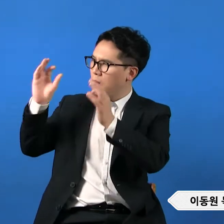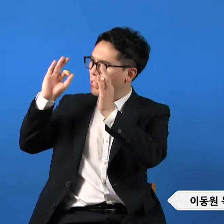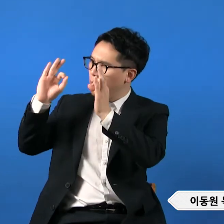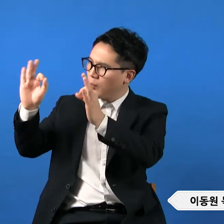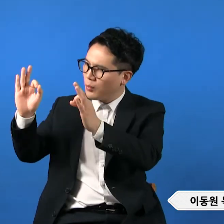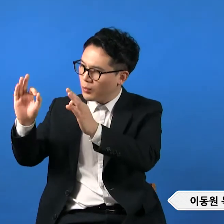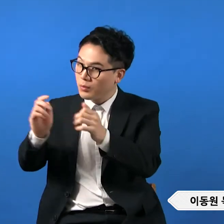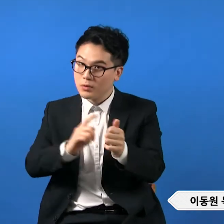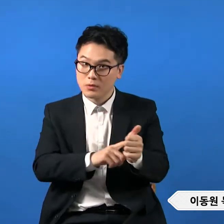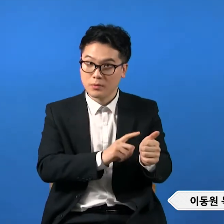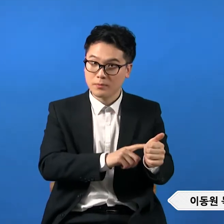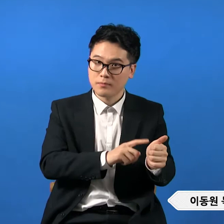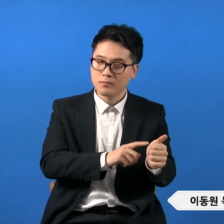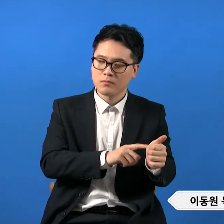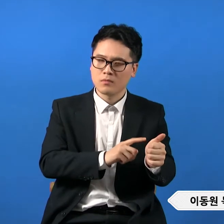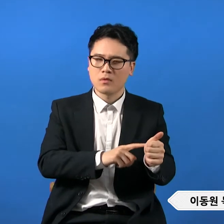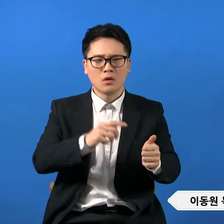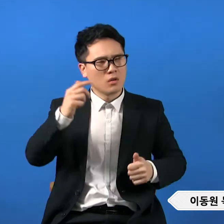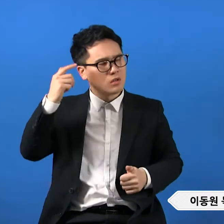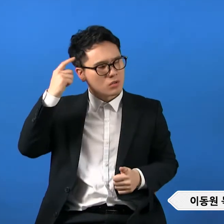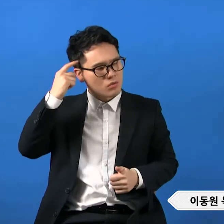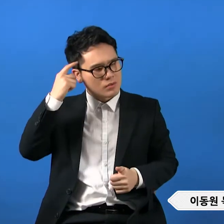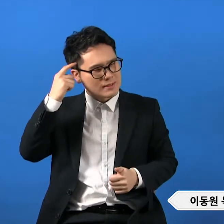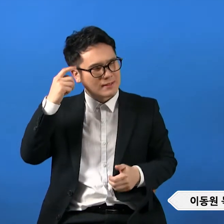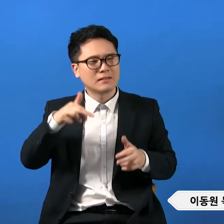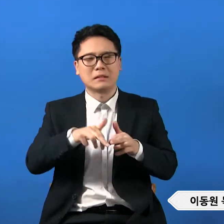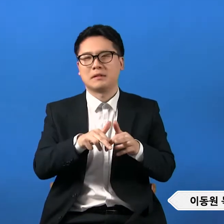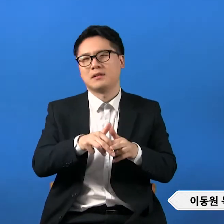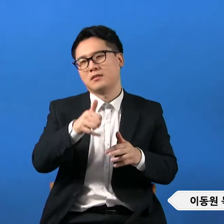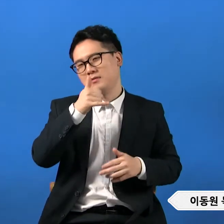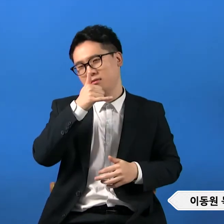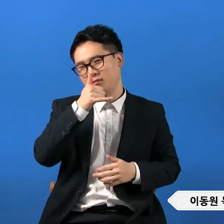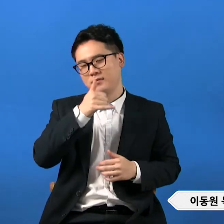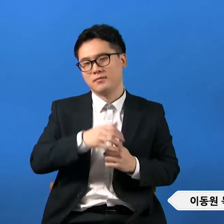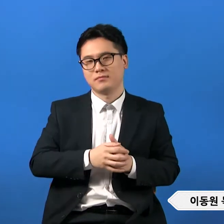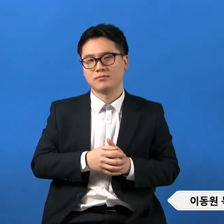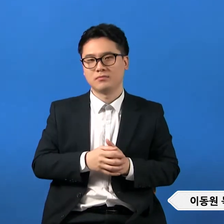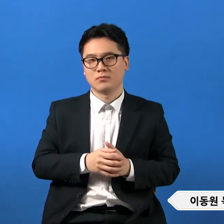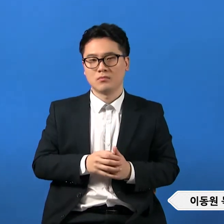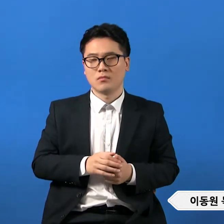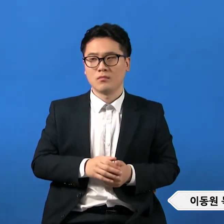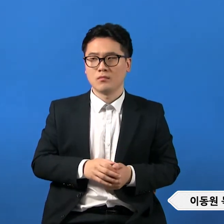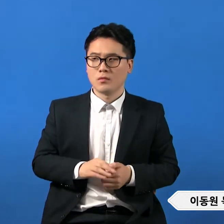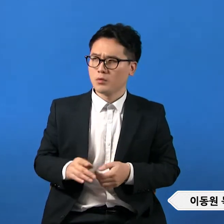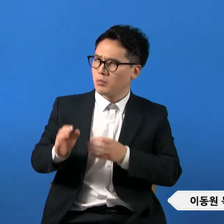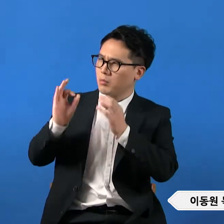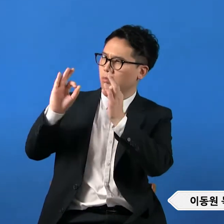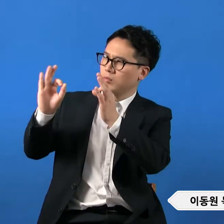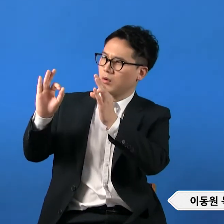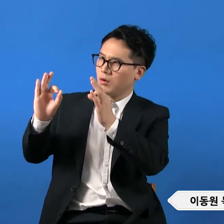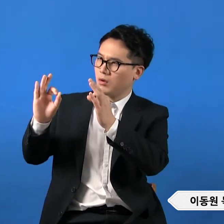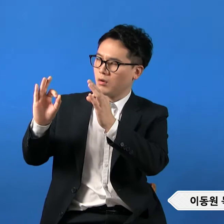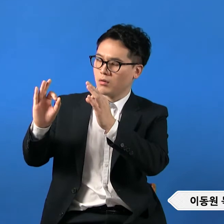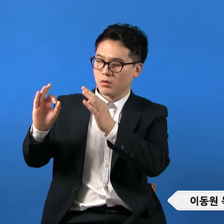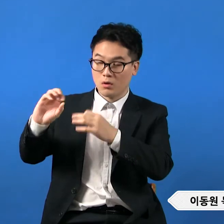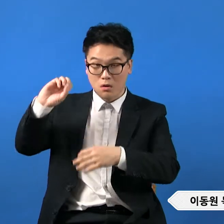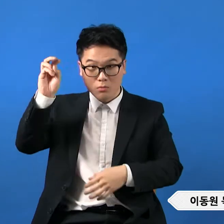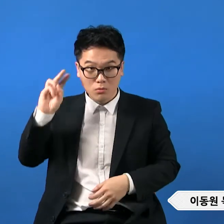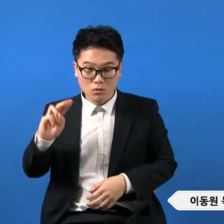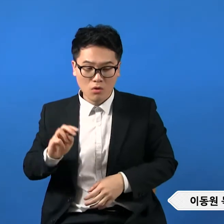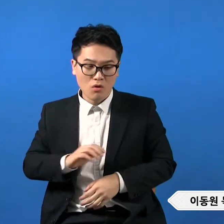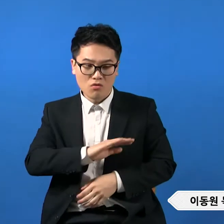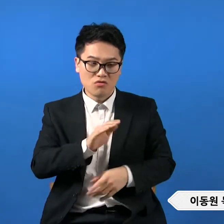조각상 마리아를 한참 쏘아보던 이 청년은 갑자기 우리 어머니는 저렇게 생기지 않았어 이렇게